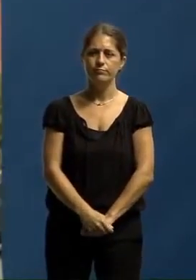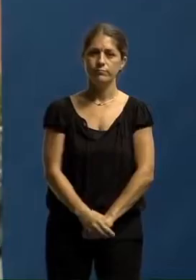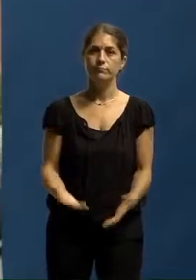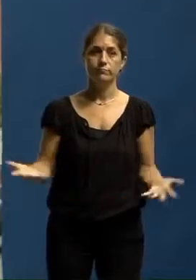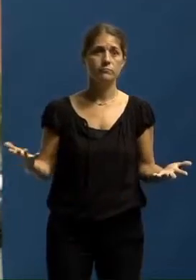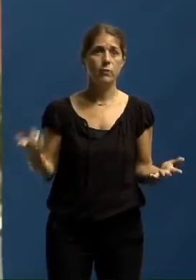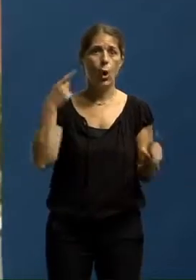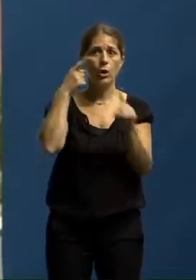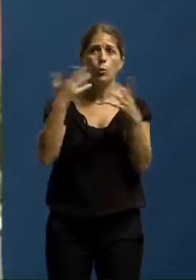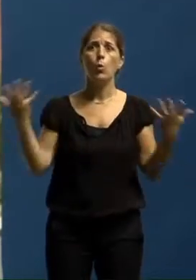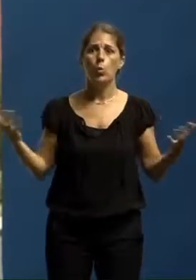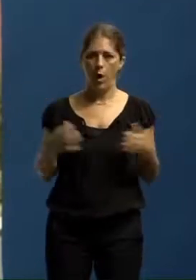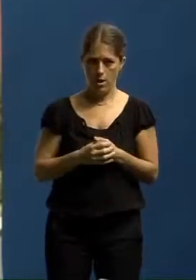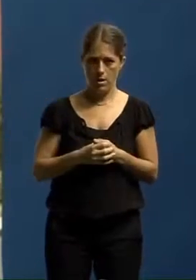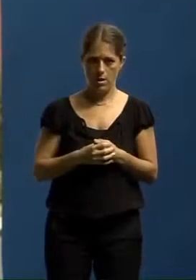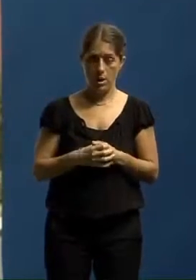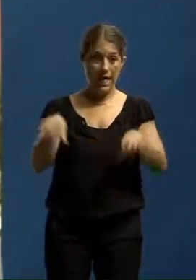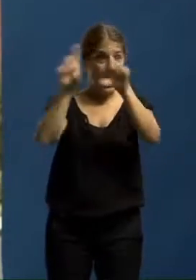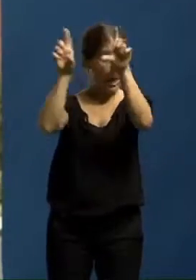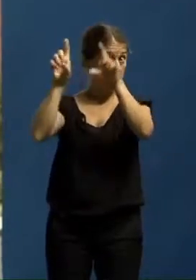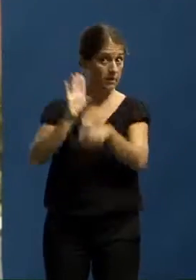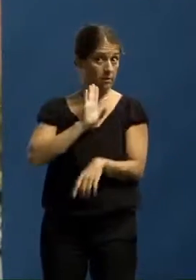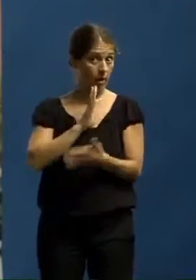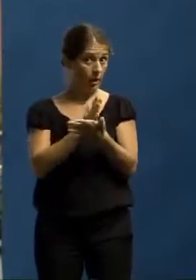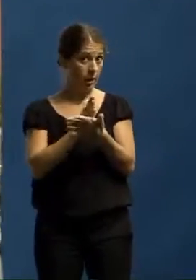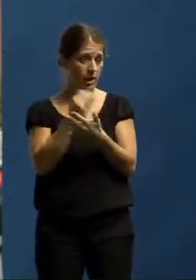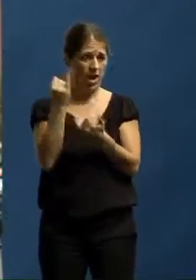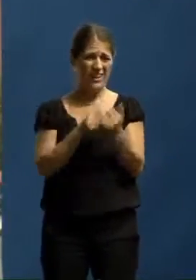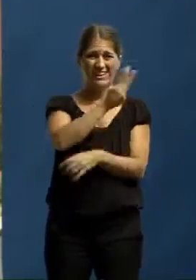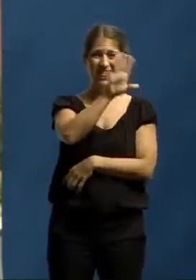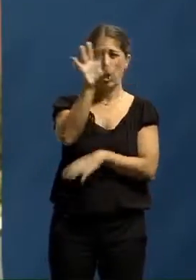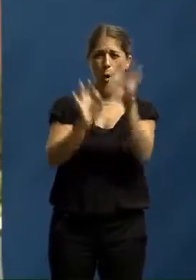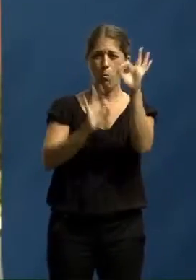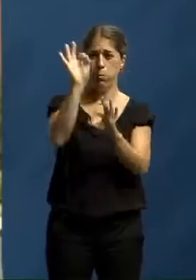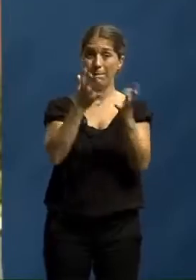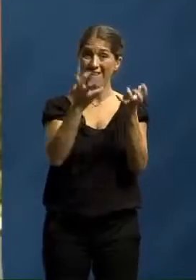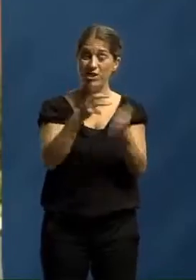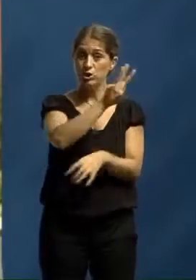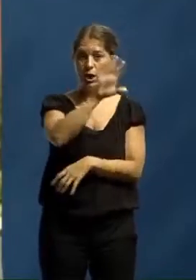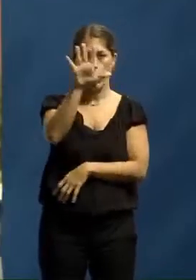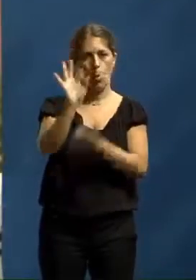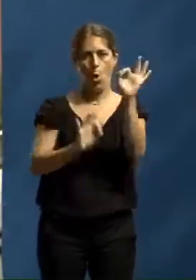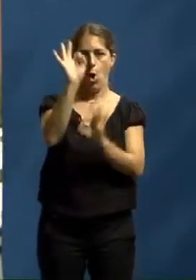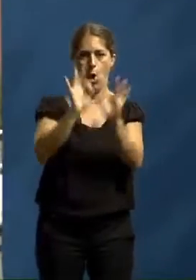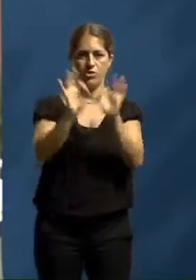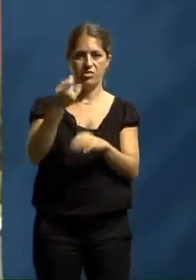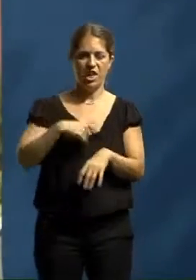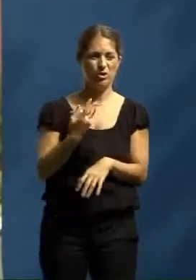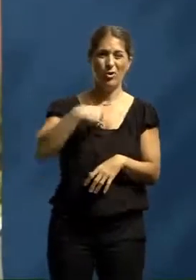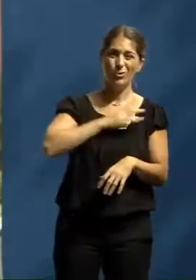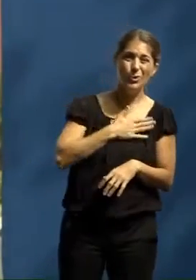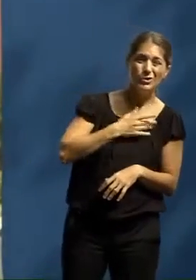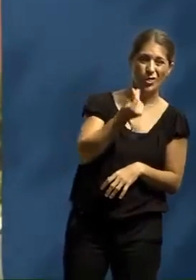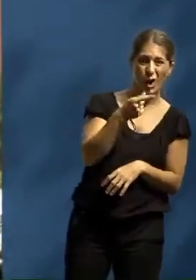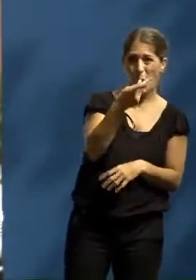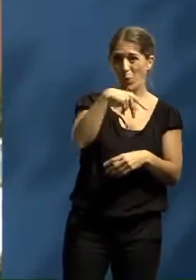Todo para que? Para que esas empresas do medio se queden co 35% de beneficios, para que se queden co voso diñeiro, co noso diñeiro, que